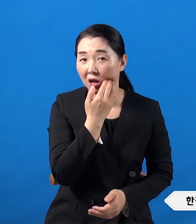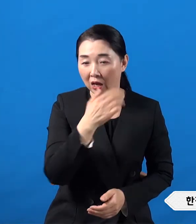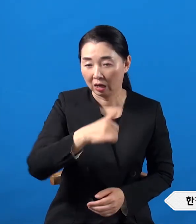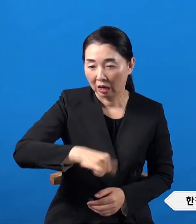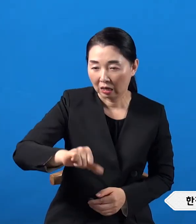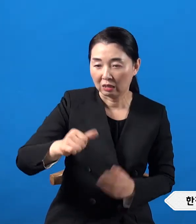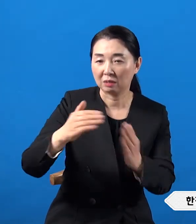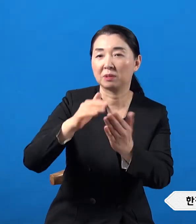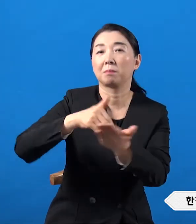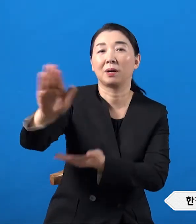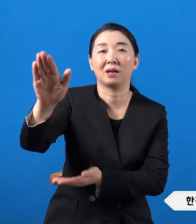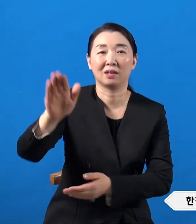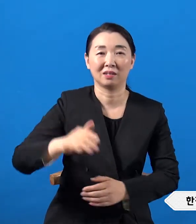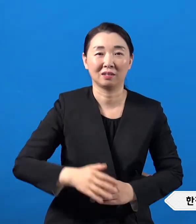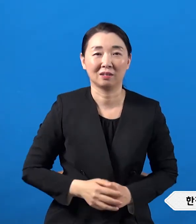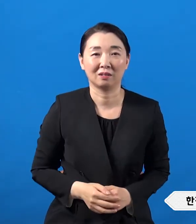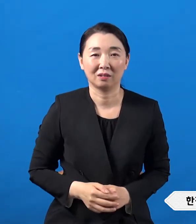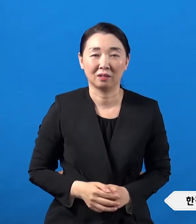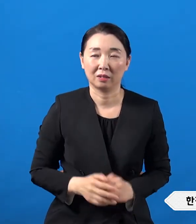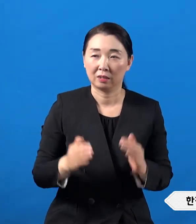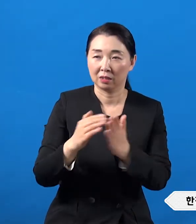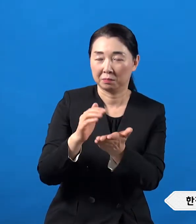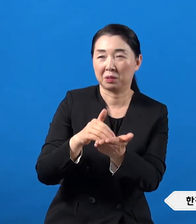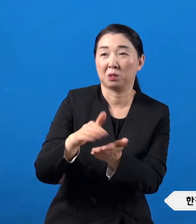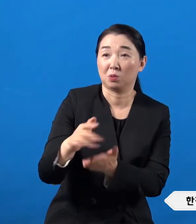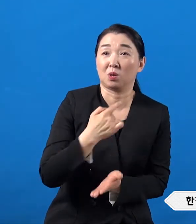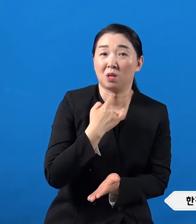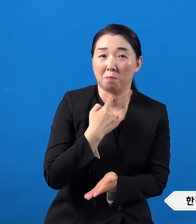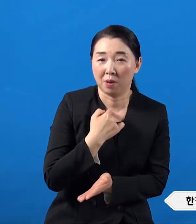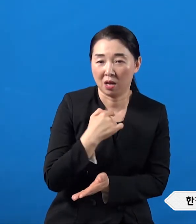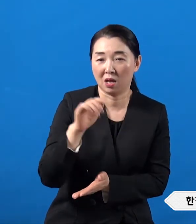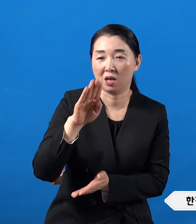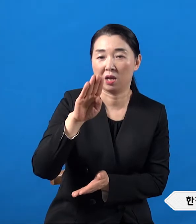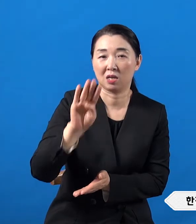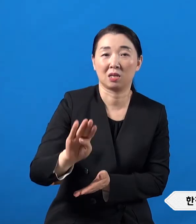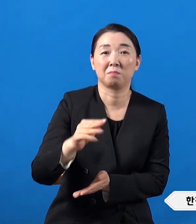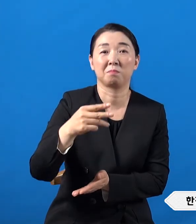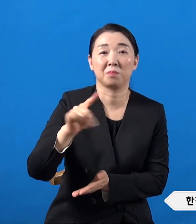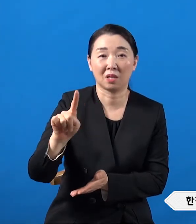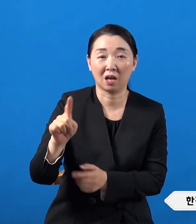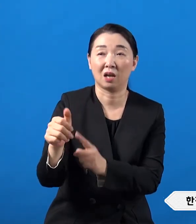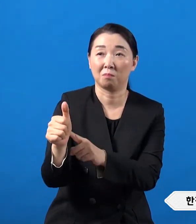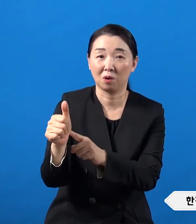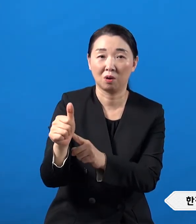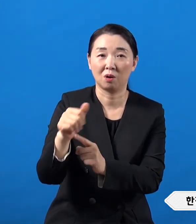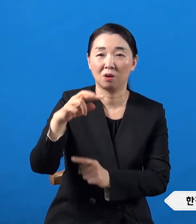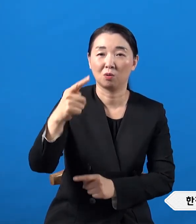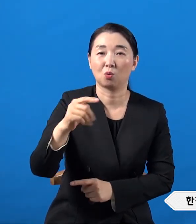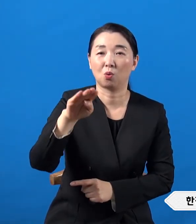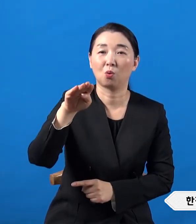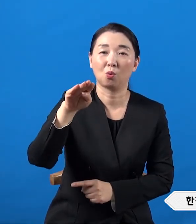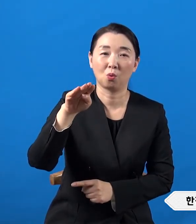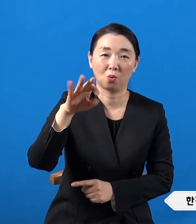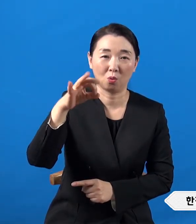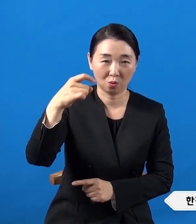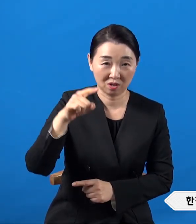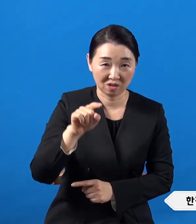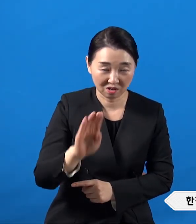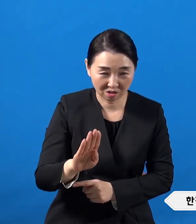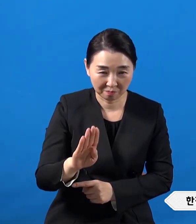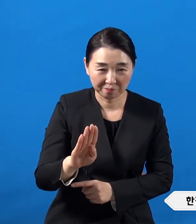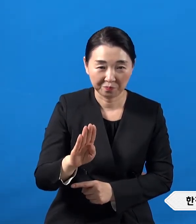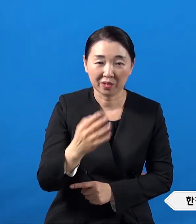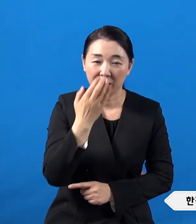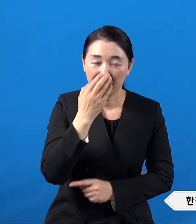그를 집에서 내쫓아 버렸습니다. 집에서 쫓겨나서 입다는 도비라고 하는 이스라엘 북쪽에